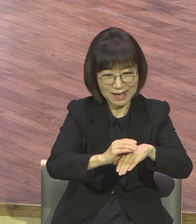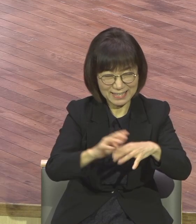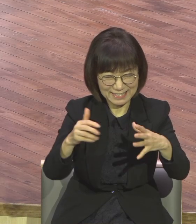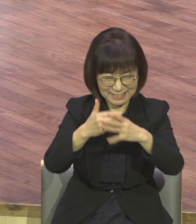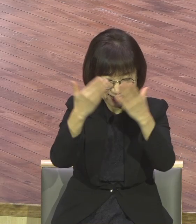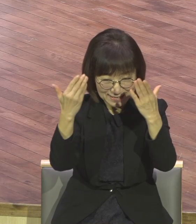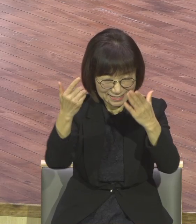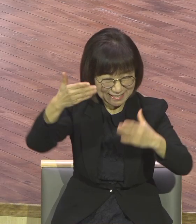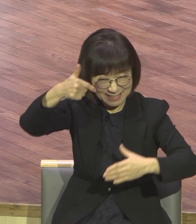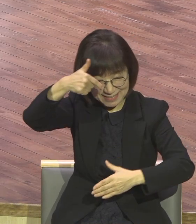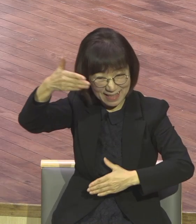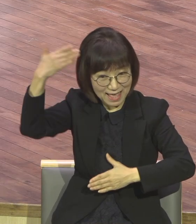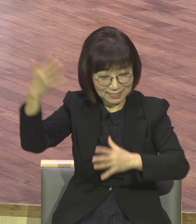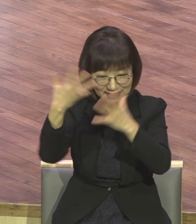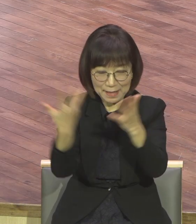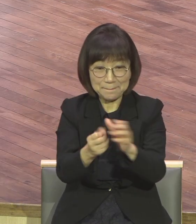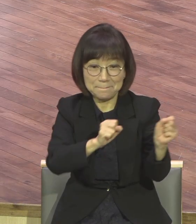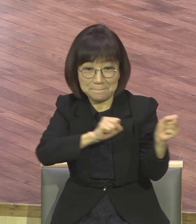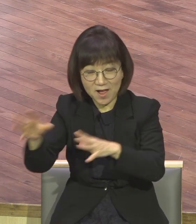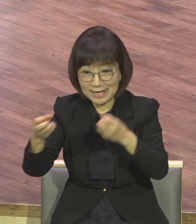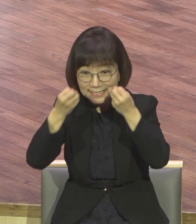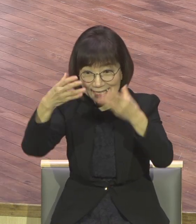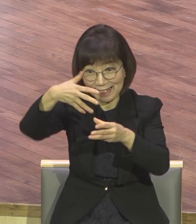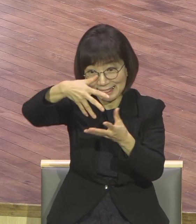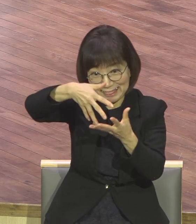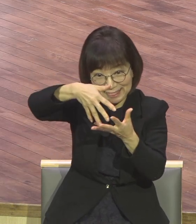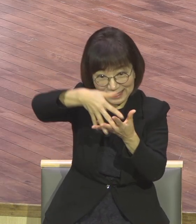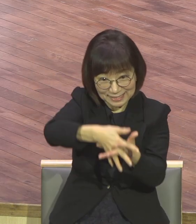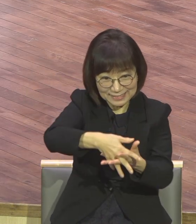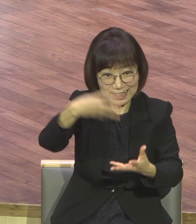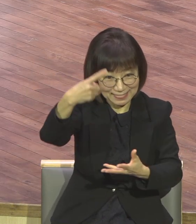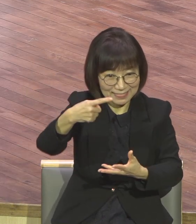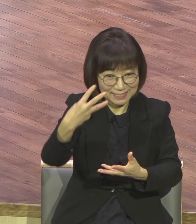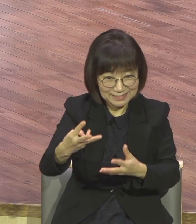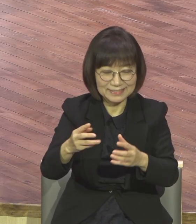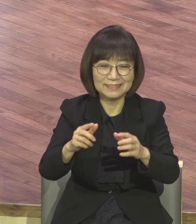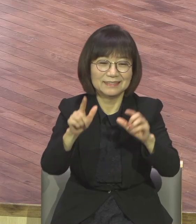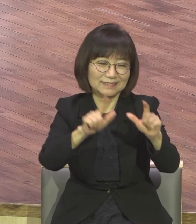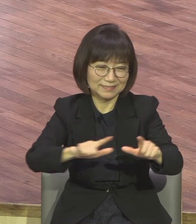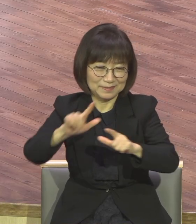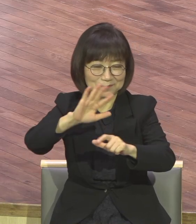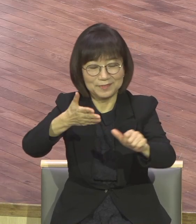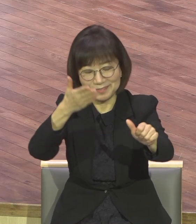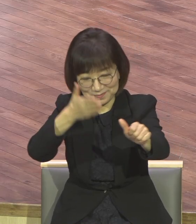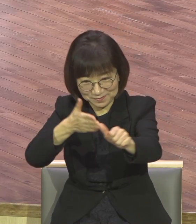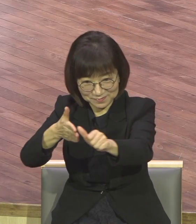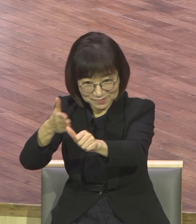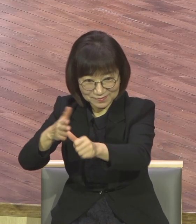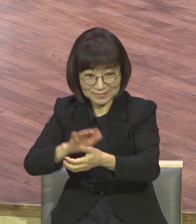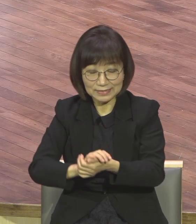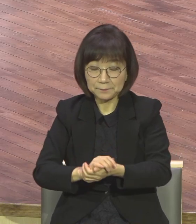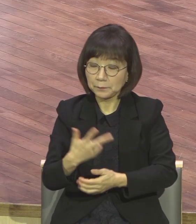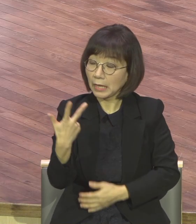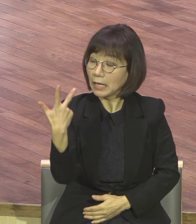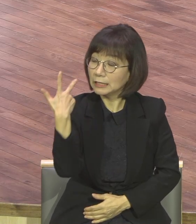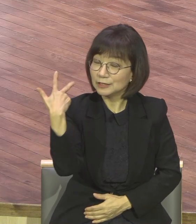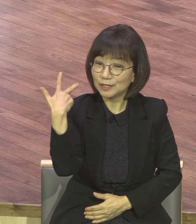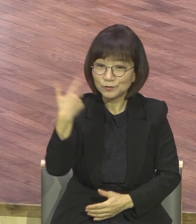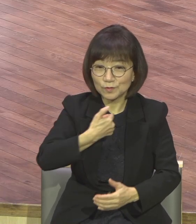벗고 새 틀이 인생되기를 바랍니다. 우리가 지난주일 로마서 5장까지의